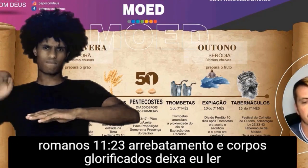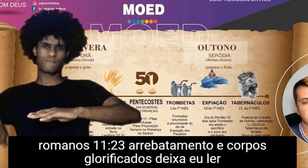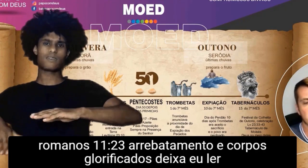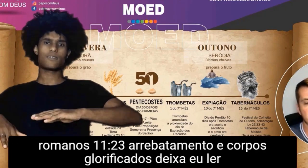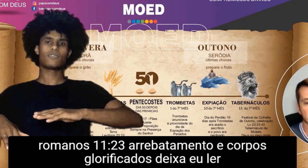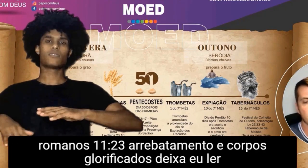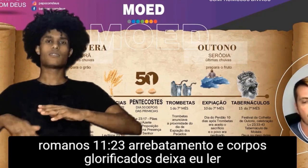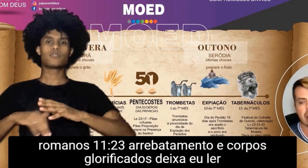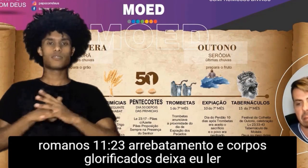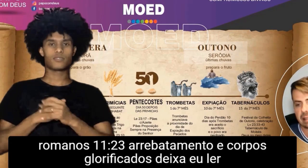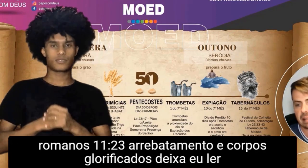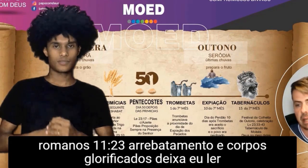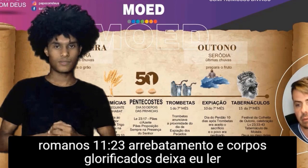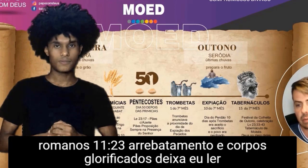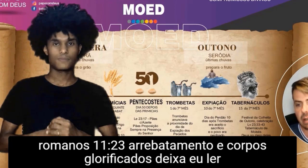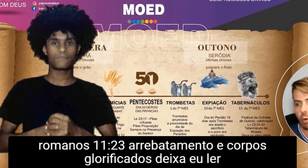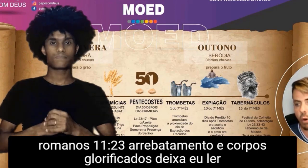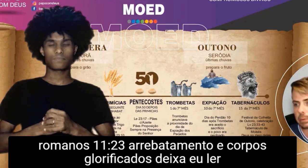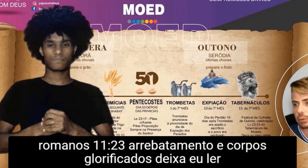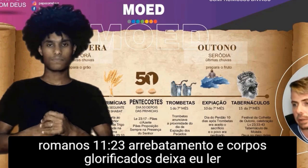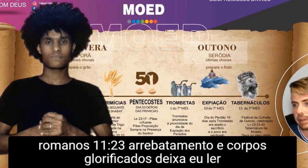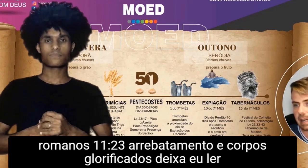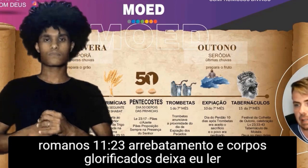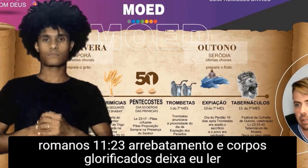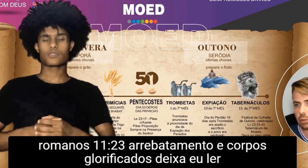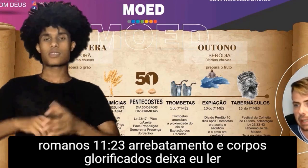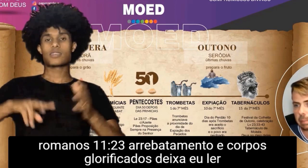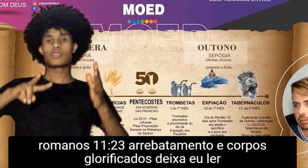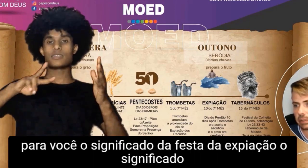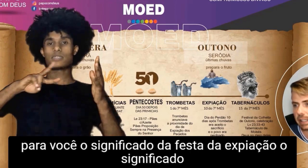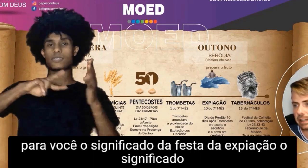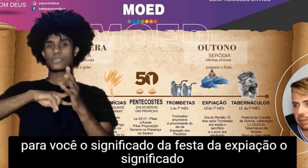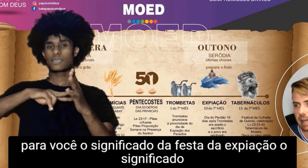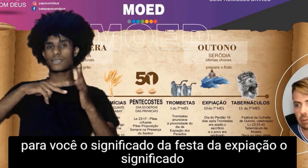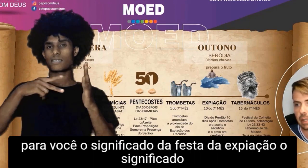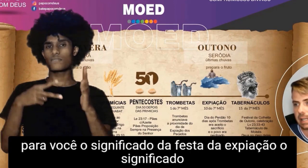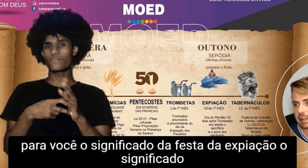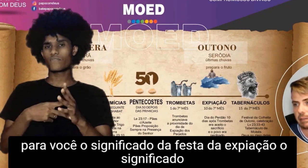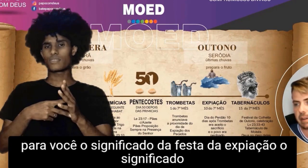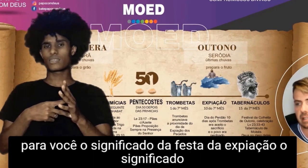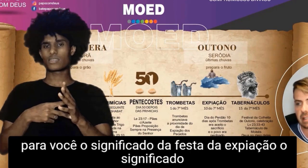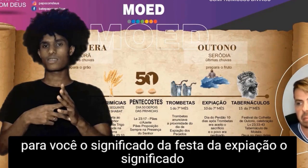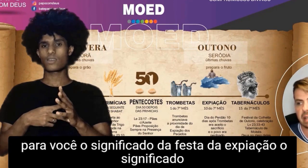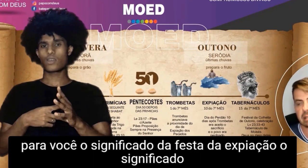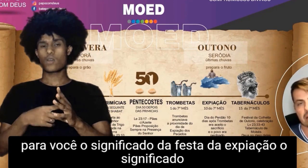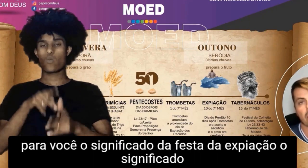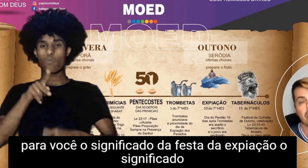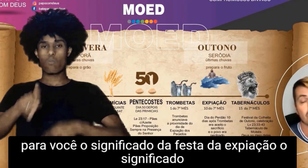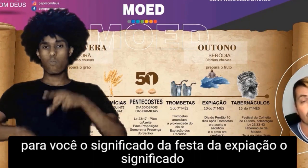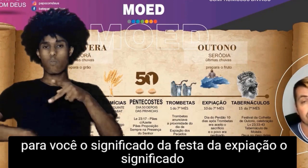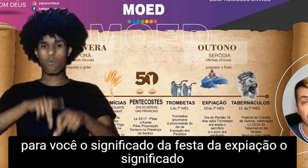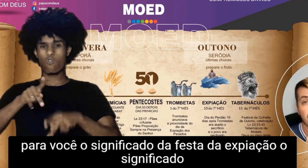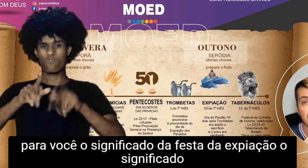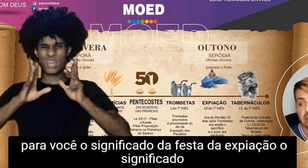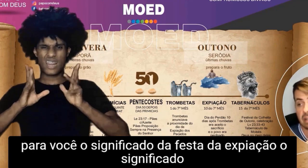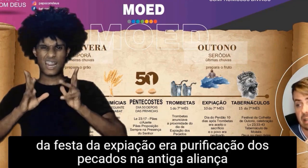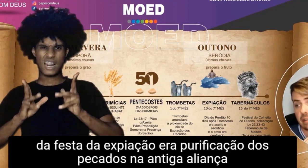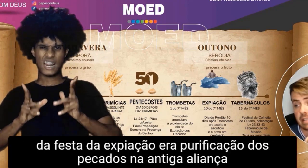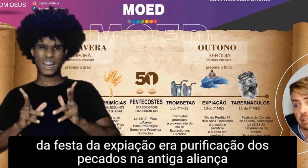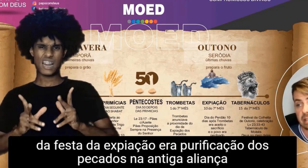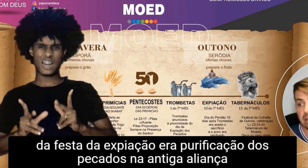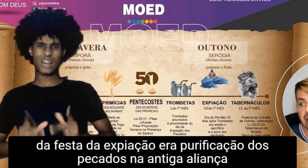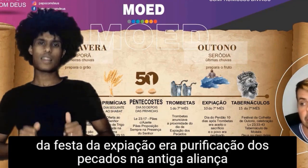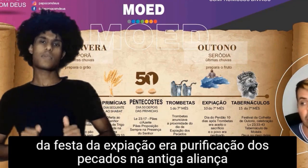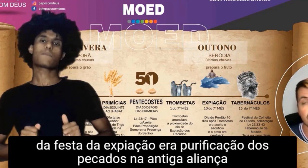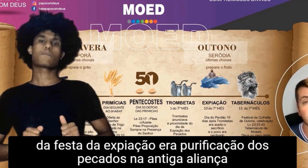Romanos 11:23, arrebatamentos e corpos glorificados. Deixa eu ler para você o significado da festa da expiação. Ó. O significado da